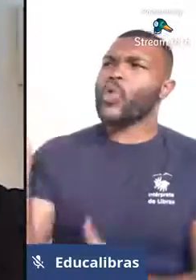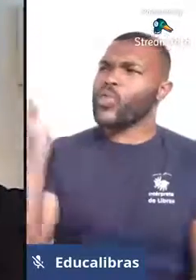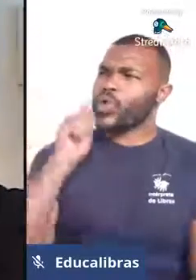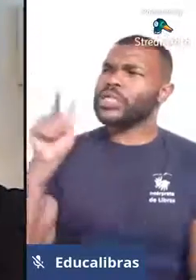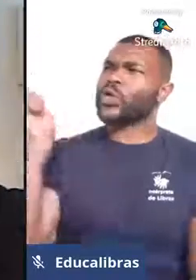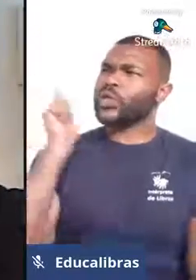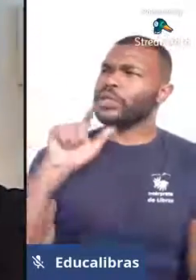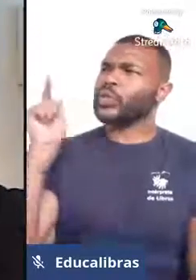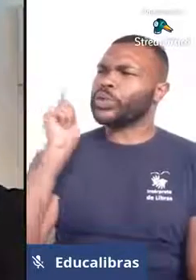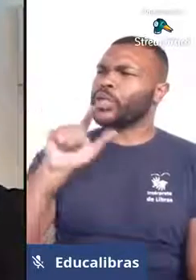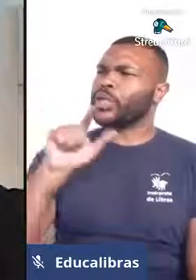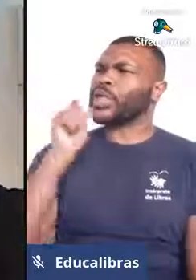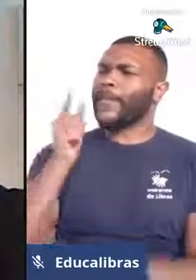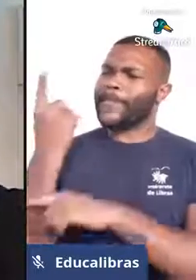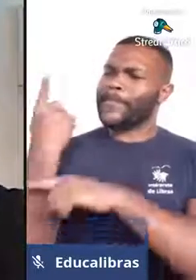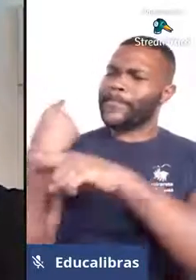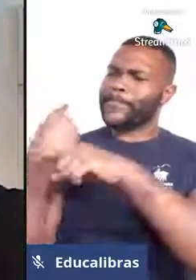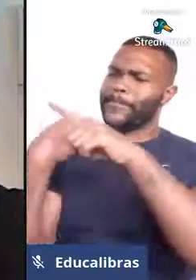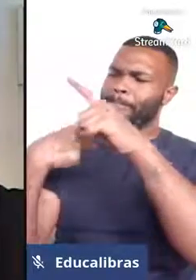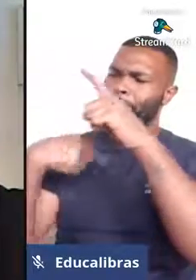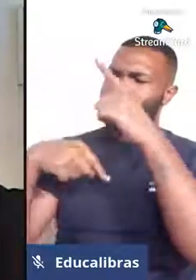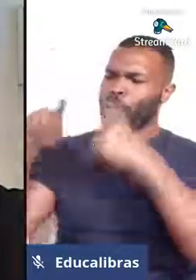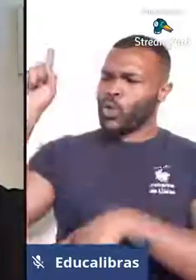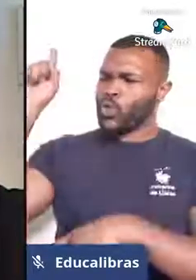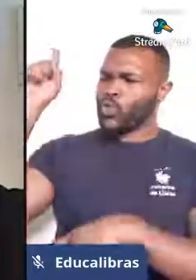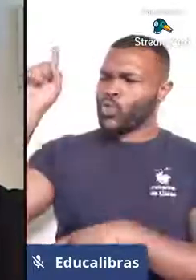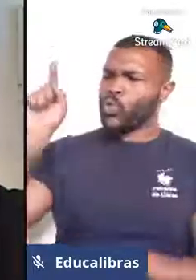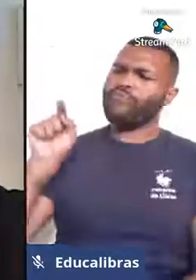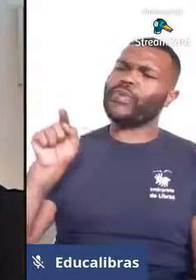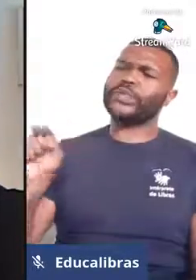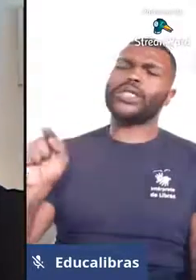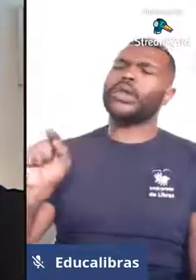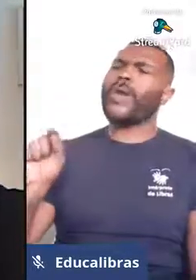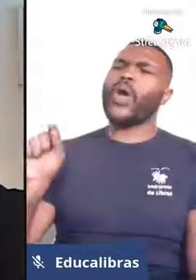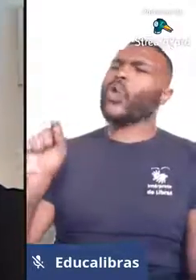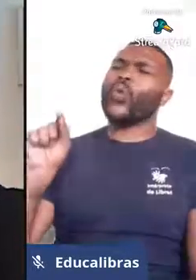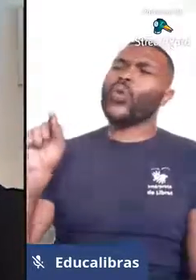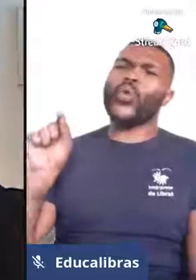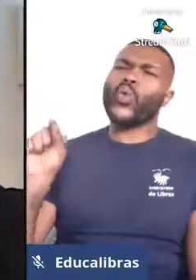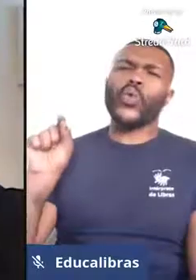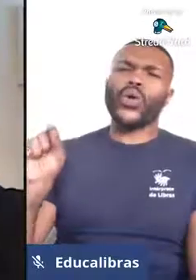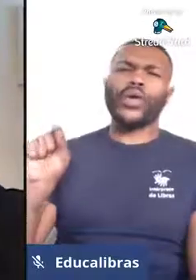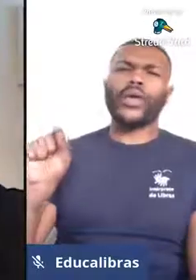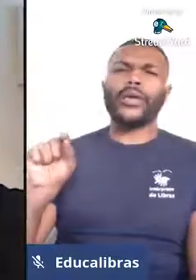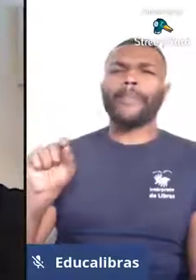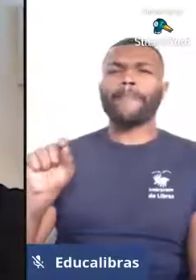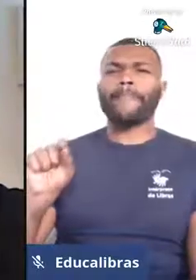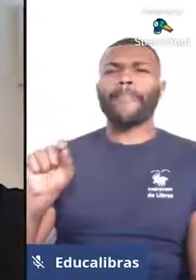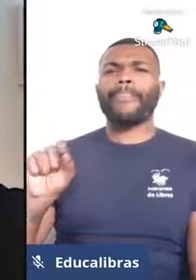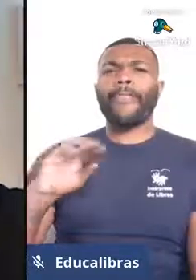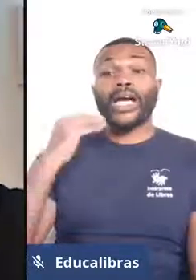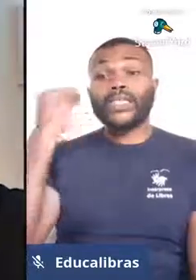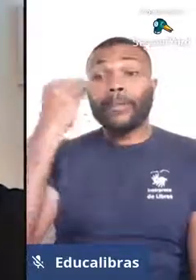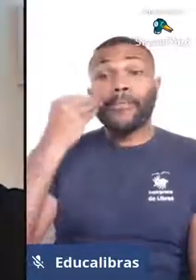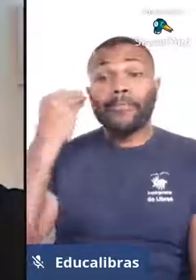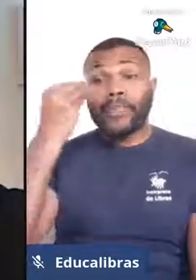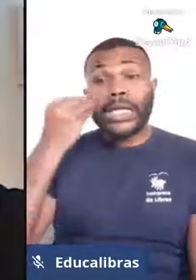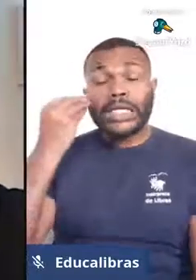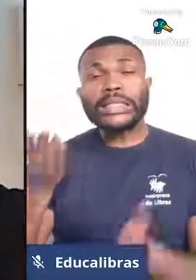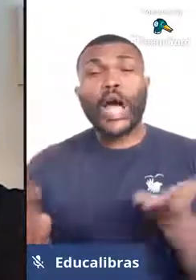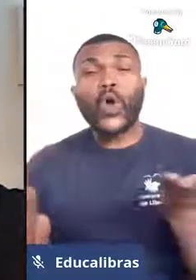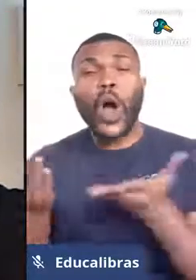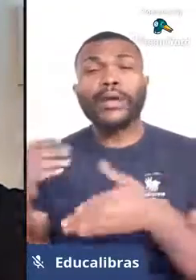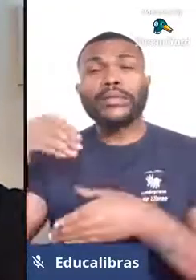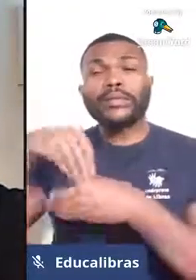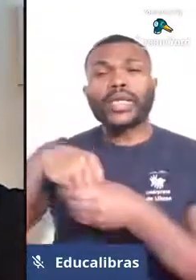sucessos, o que você está levando para o Japan House? Ou seja, o que você vai